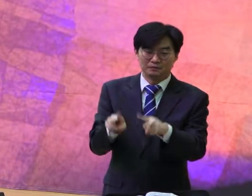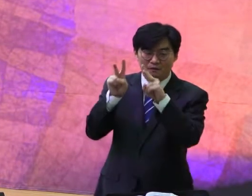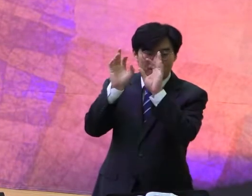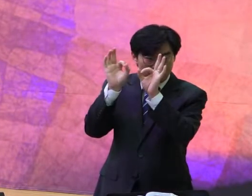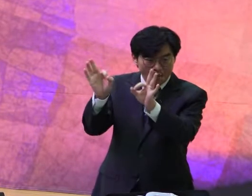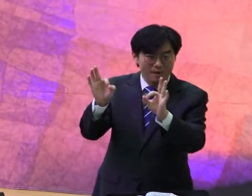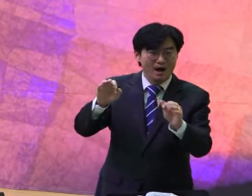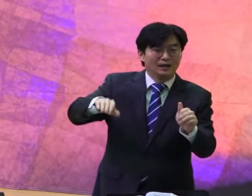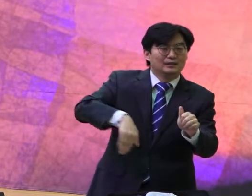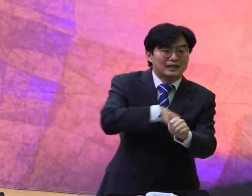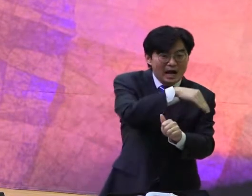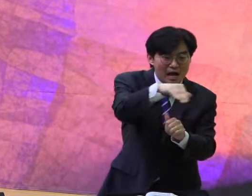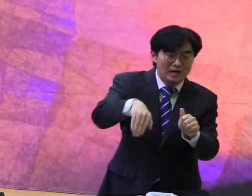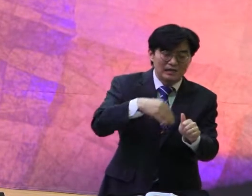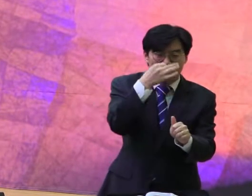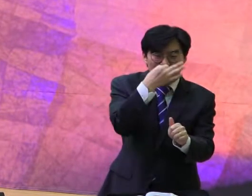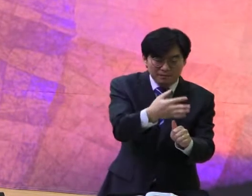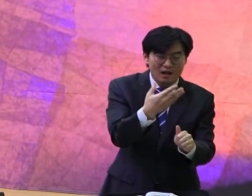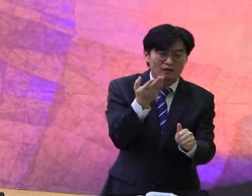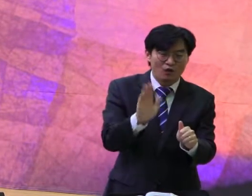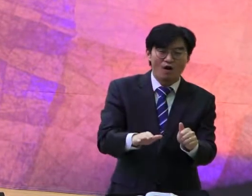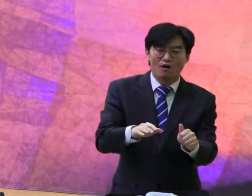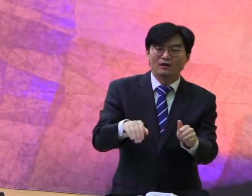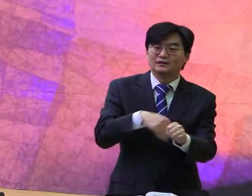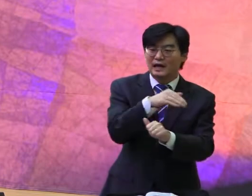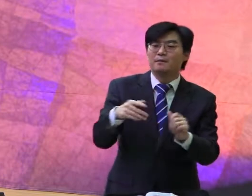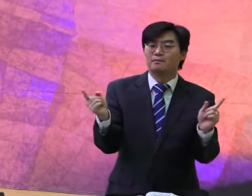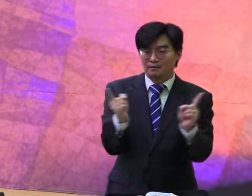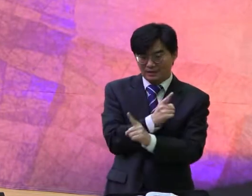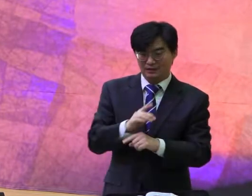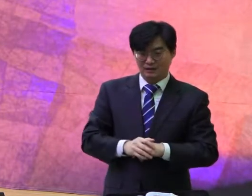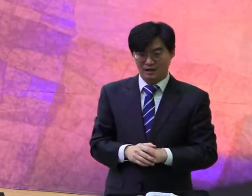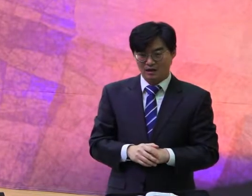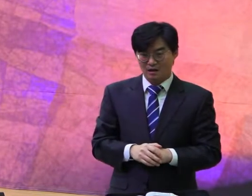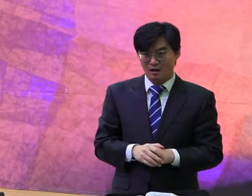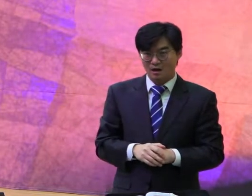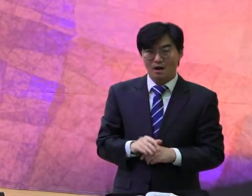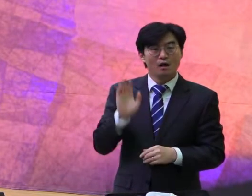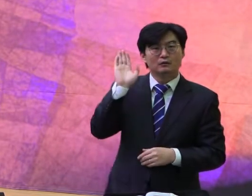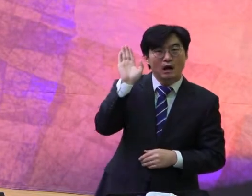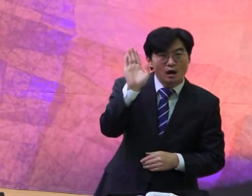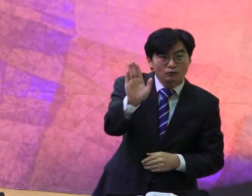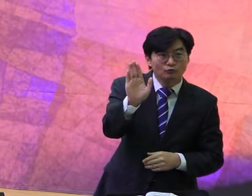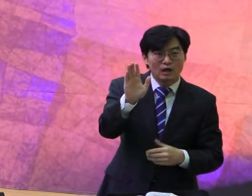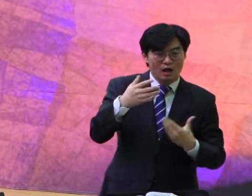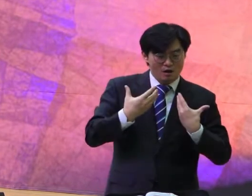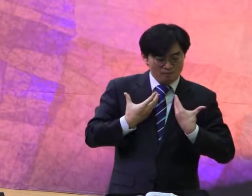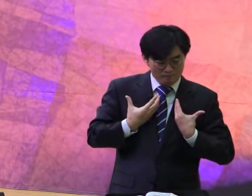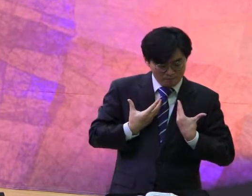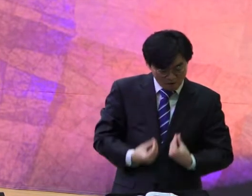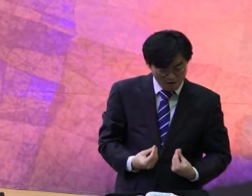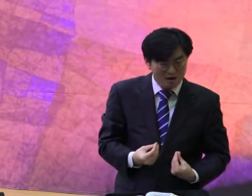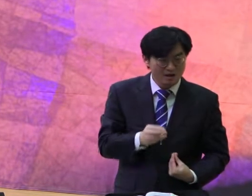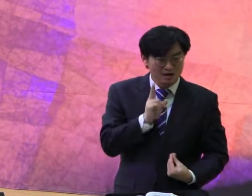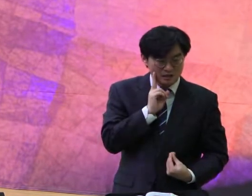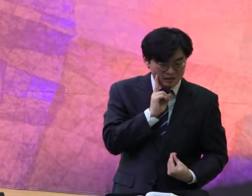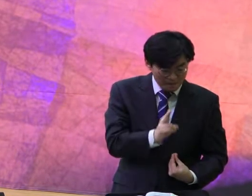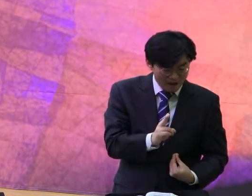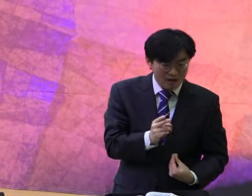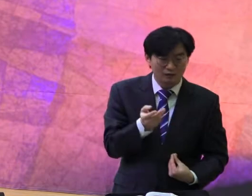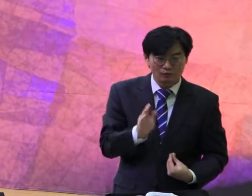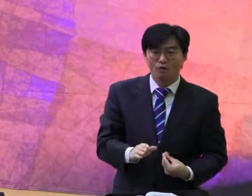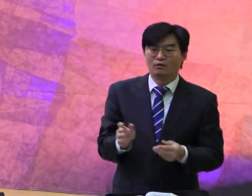앞으로 지금보다 더 어려운 상황에 놓이게 된다 할지라도 그 속에서 여러분과 함께 하시는 예수님을